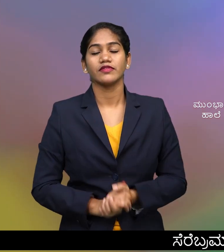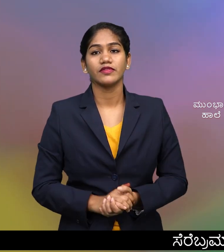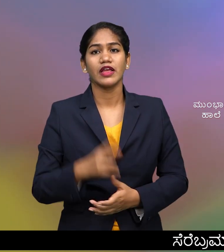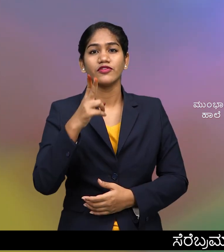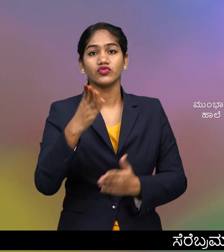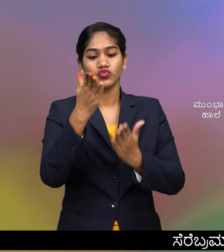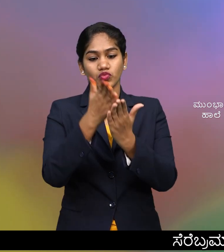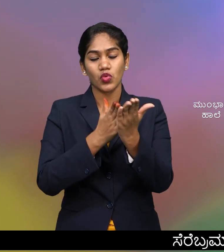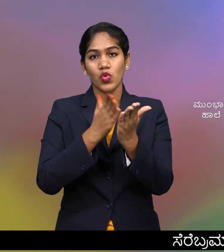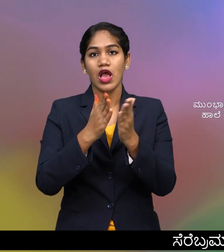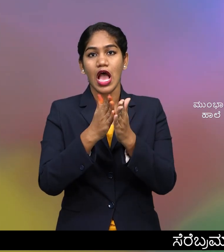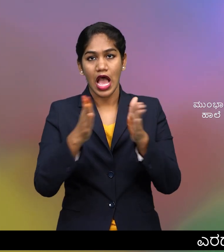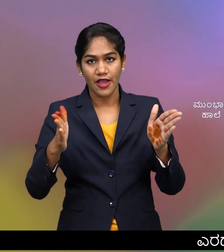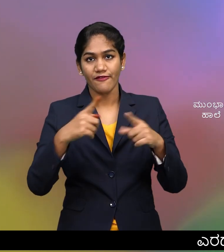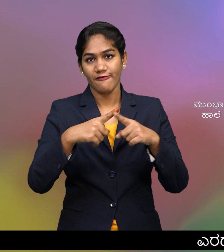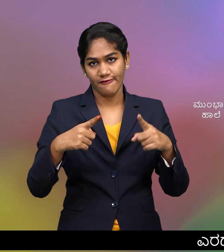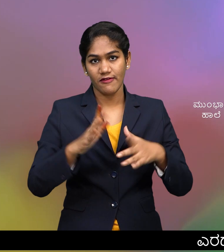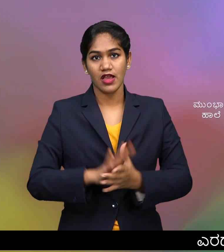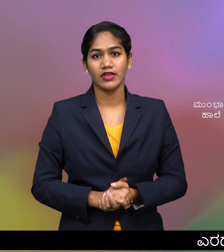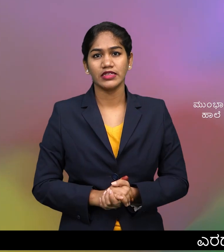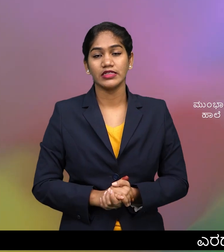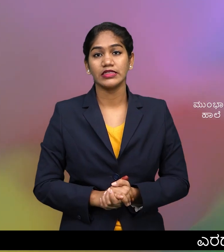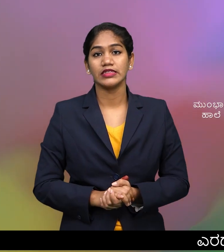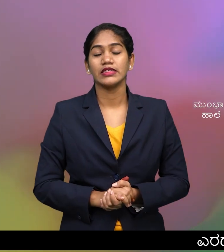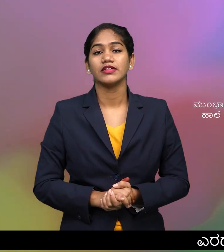ಸೆರೆಬ್ರಮ್ ಅನ್ನು ಉದ್ದವಾಗಿ 2 ಭಾಗಗಳಾಗಿ